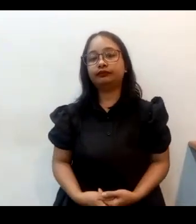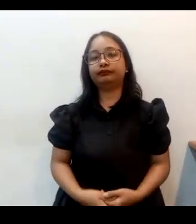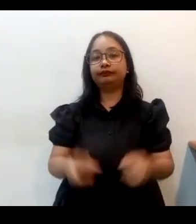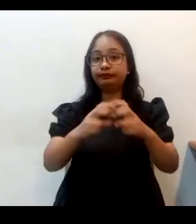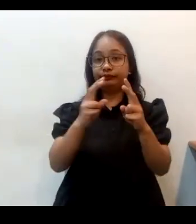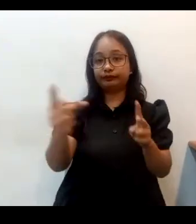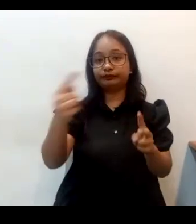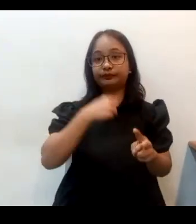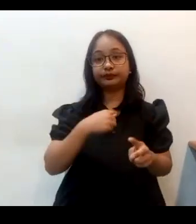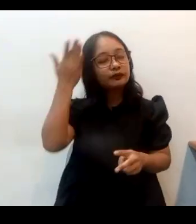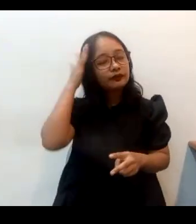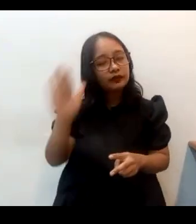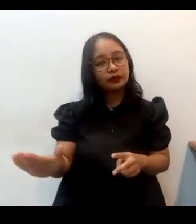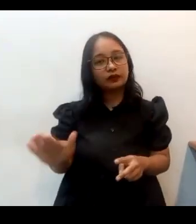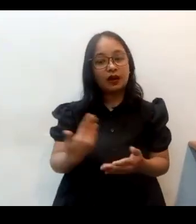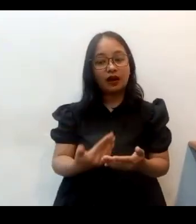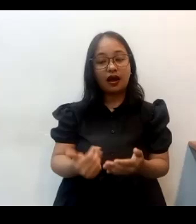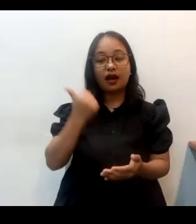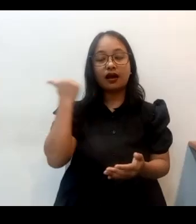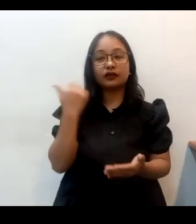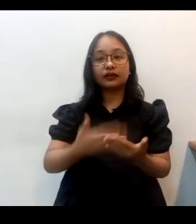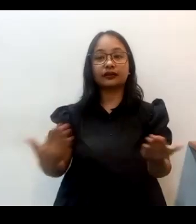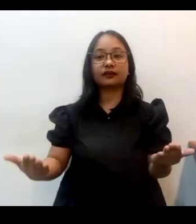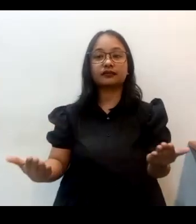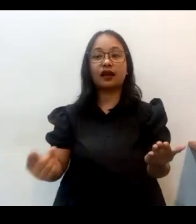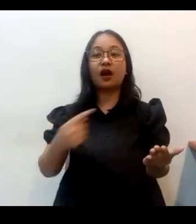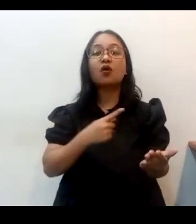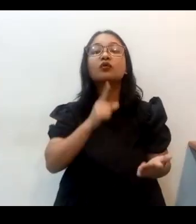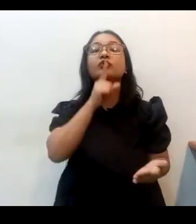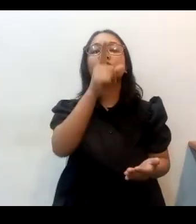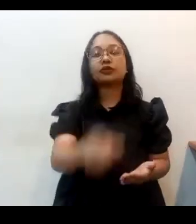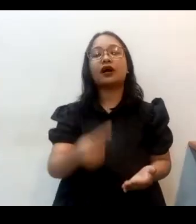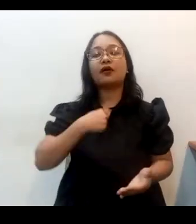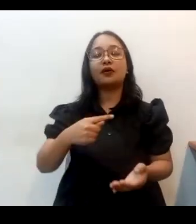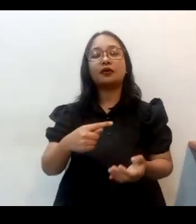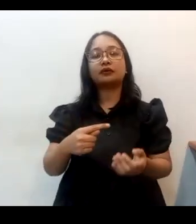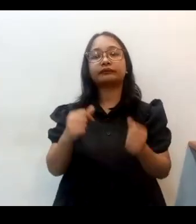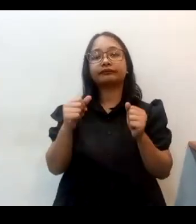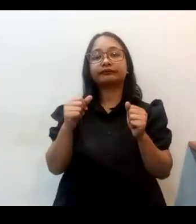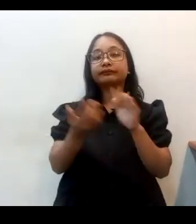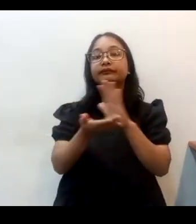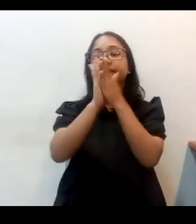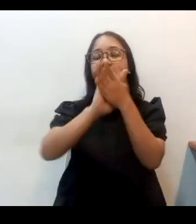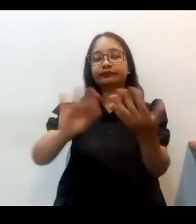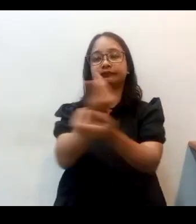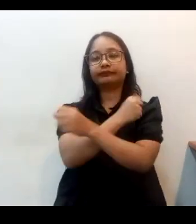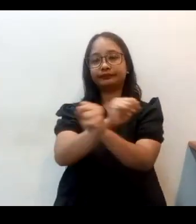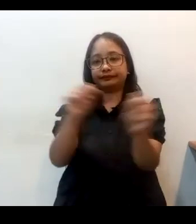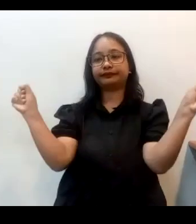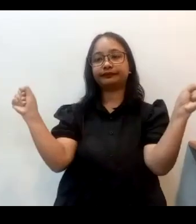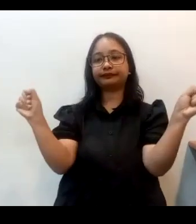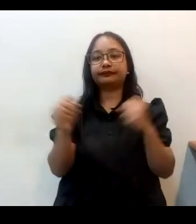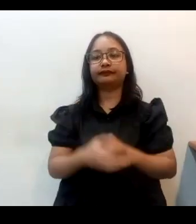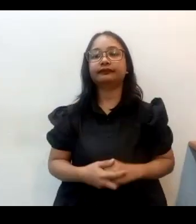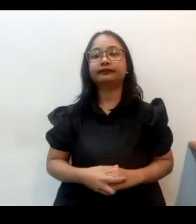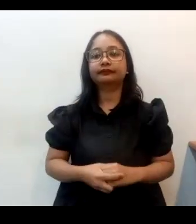know other things, one thing I know is I surely get salvation. We can also testify. Kahit hindi ko alam yung ibang bagay, pero isang